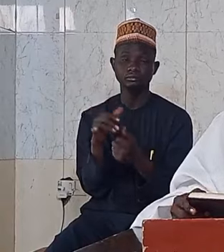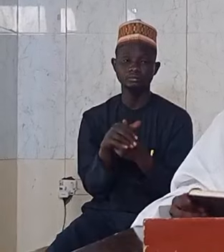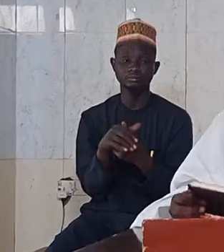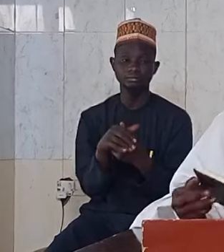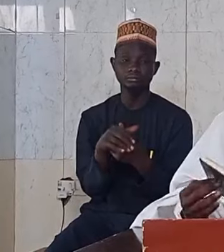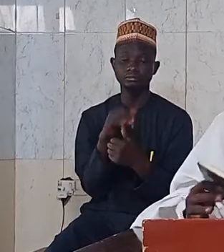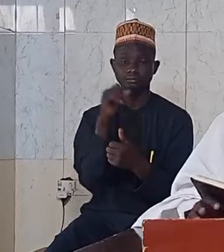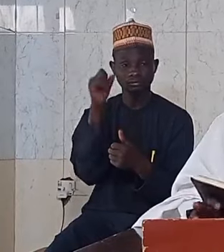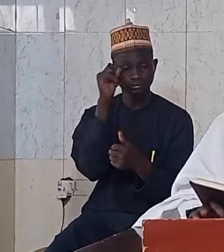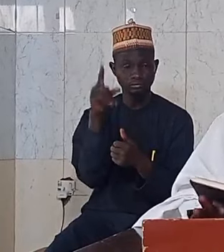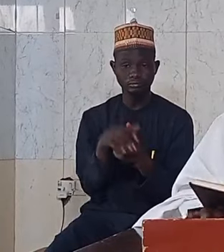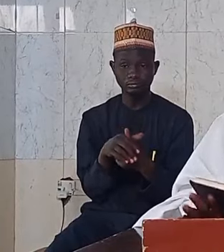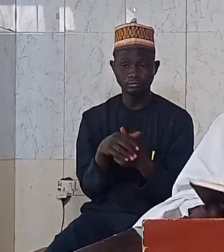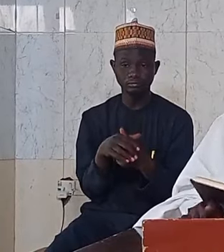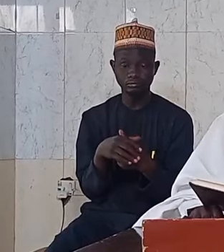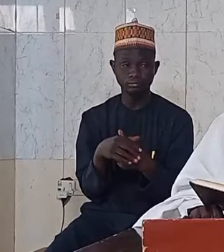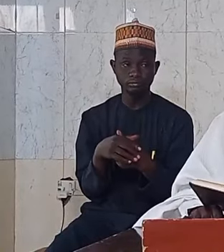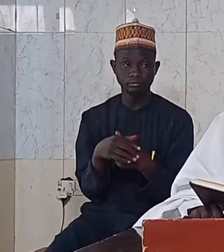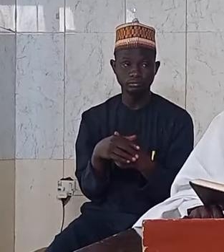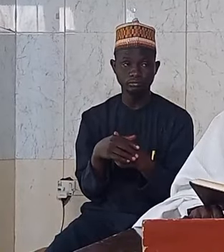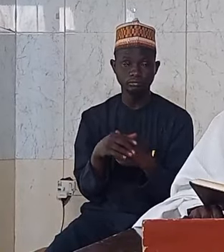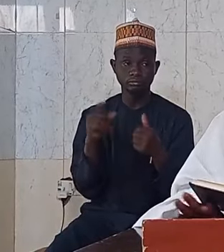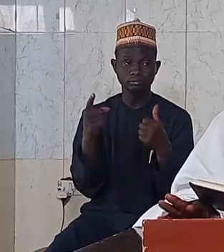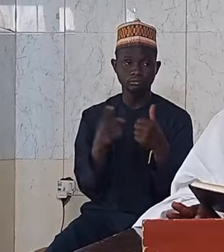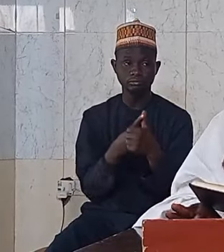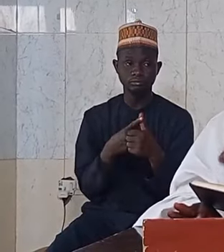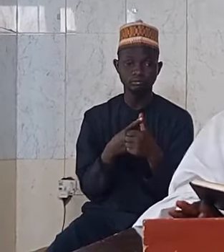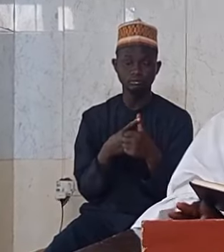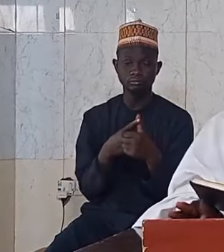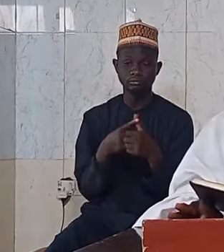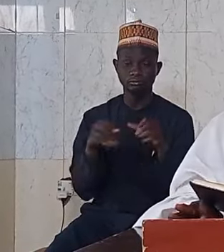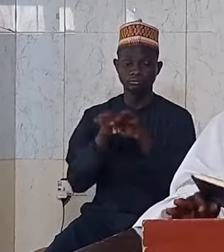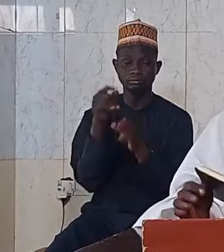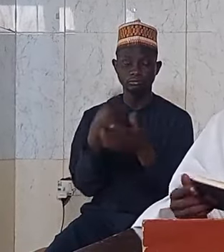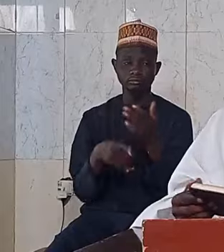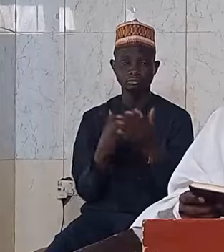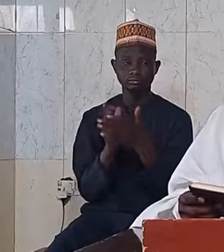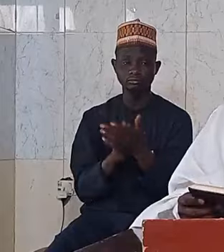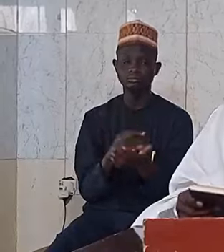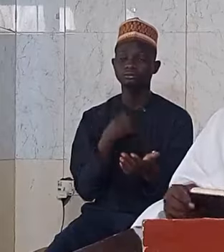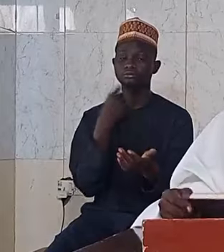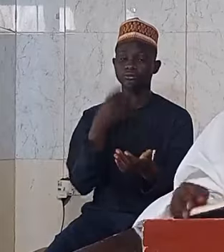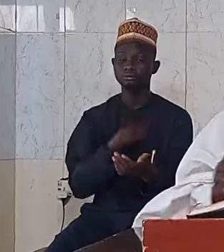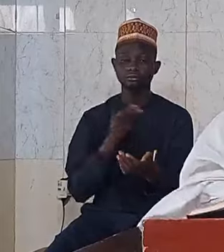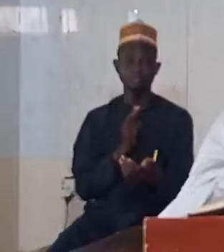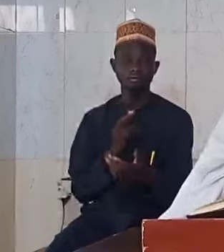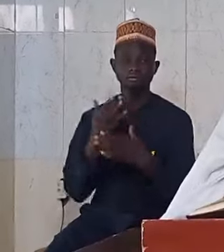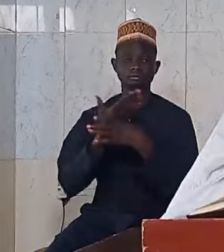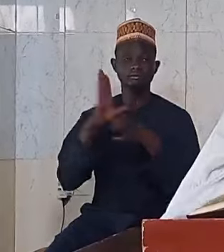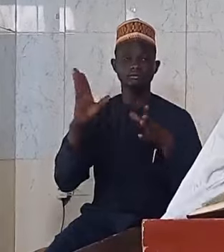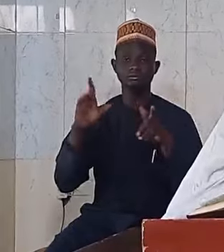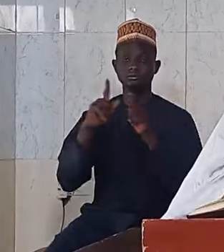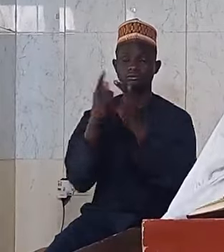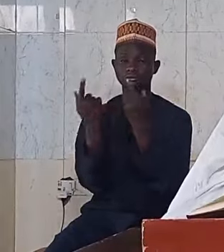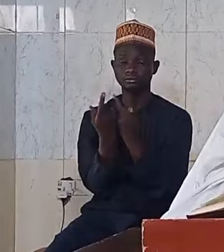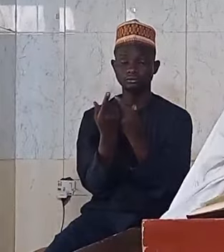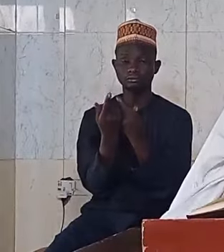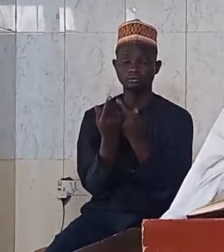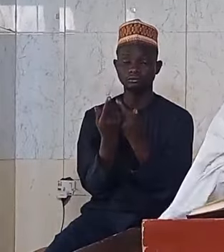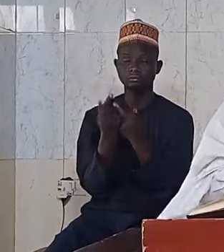ba ku gane ba ma fa'idar da malamin ya gaya mana yanzu a wannan raba mutane gida